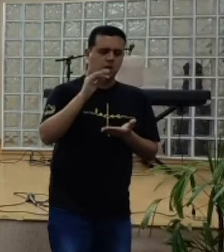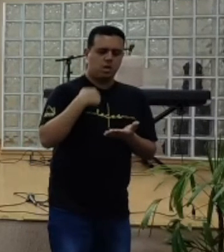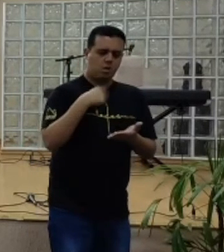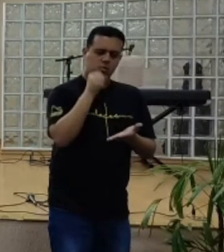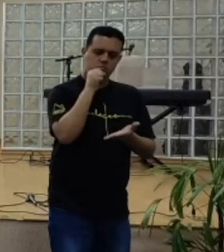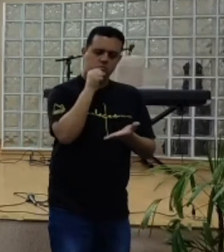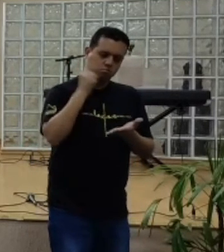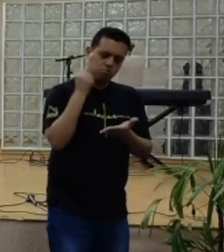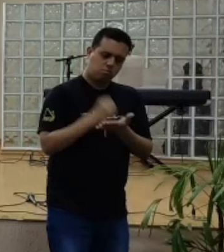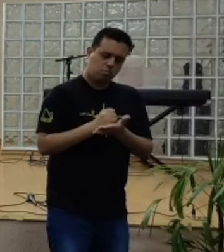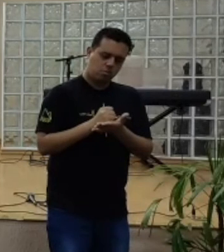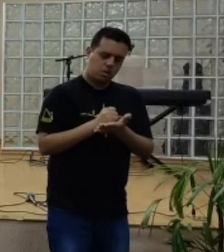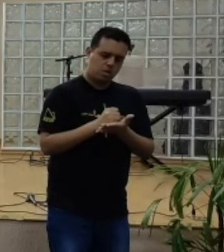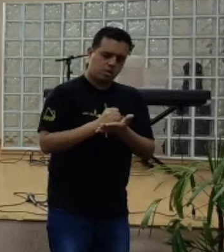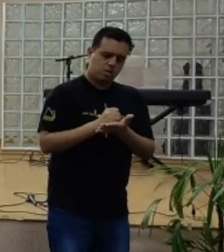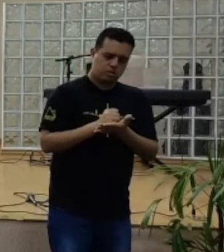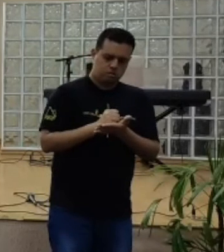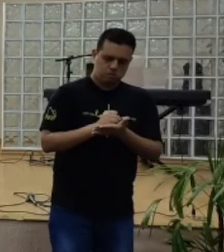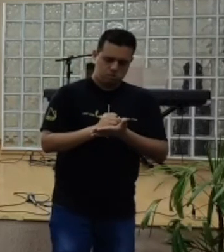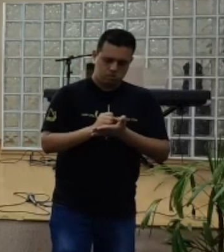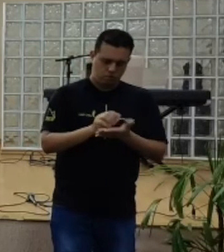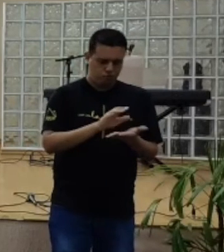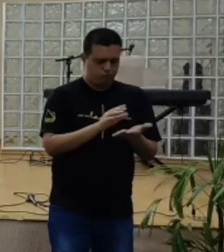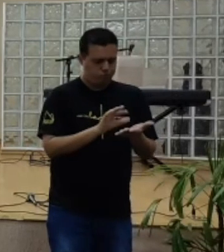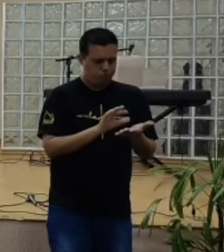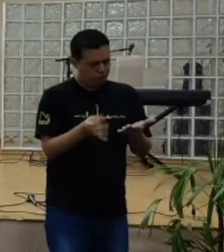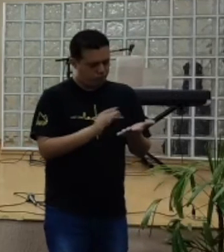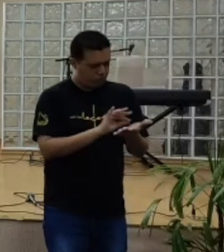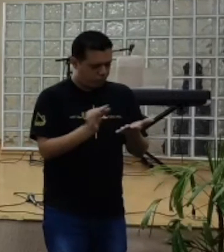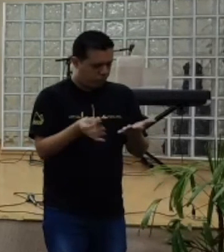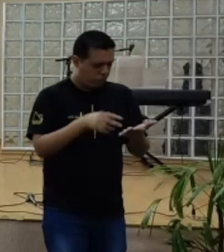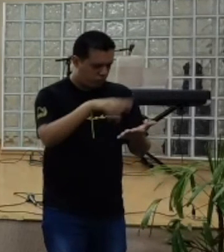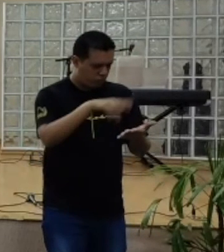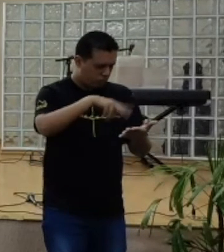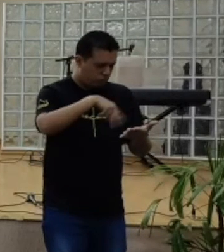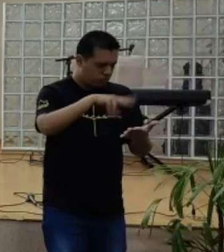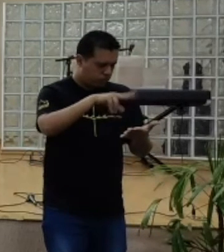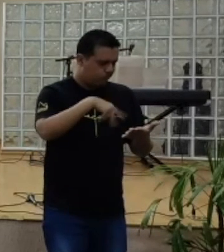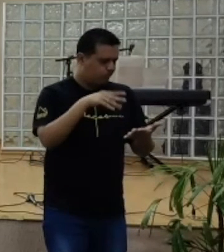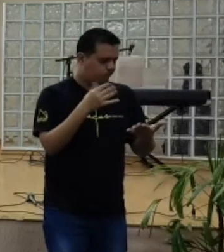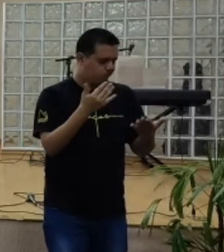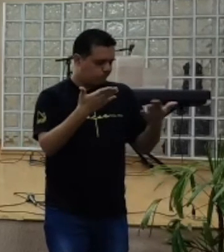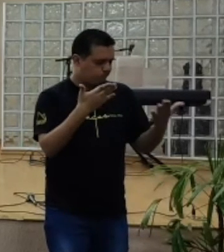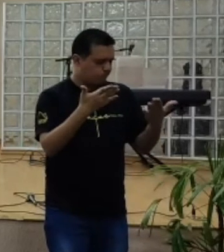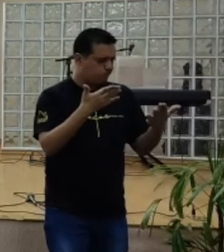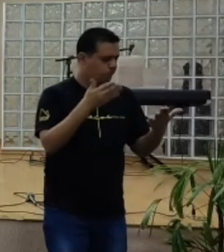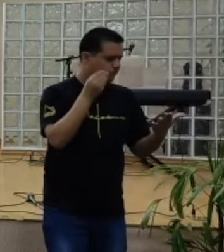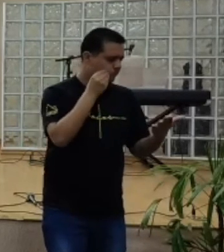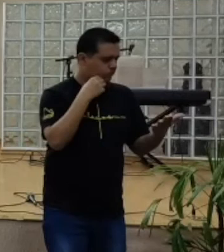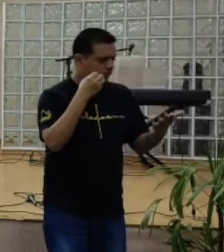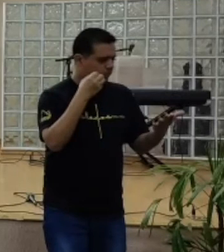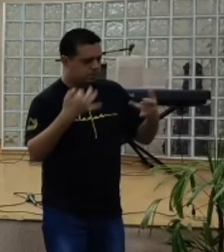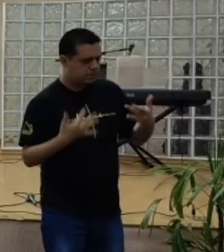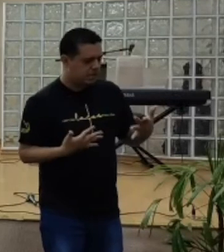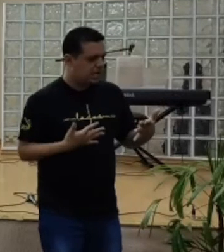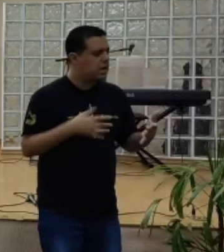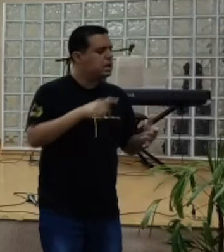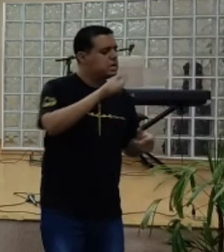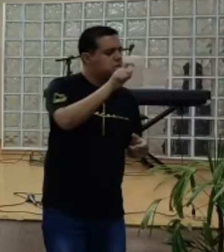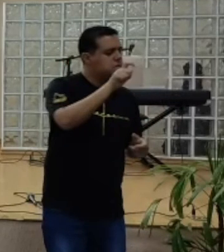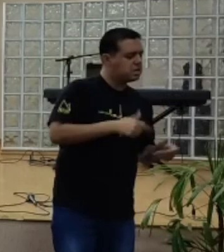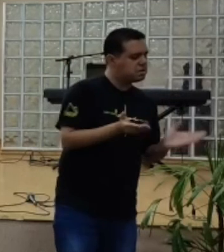e fazer todo um trabalho na história de Sara e Agar para tentar explicar os convertidos e não convertidos. Paulo já